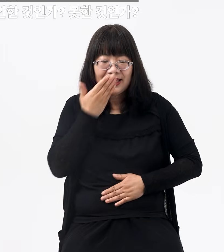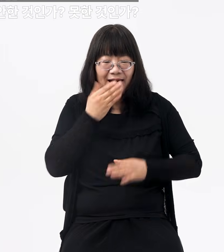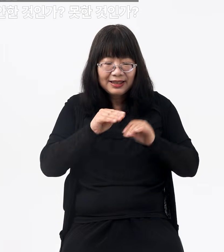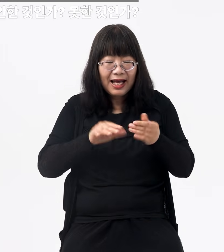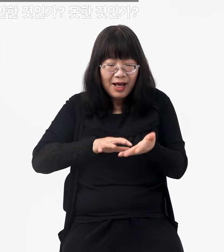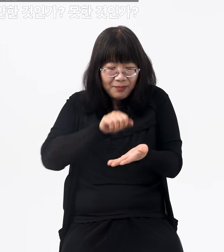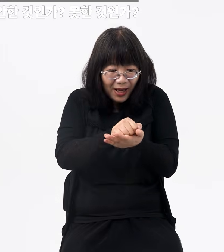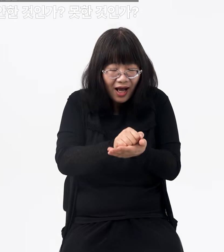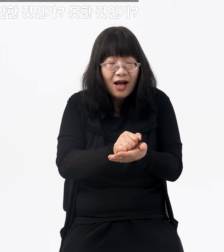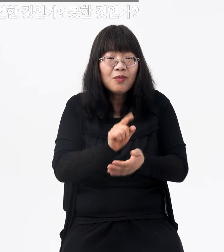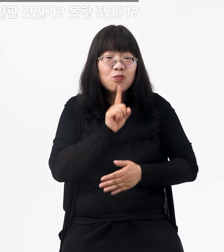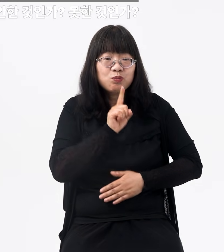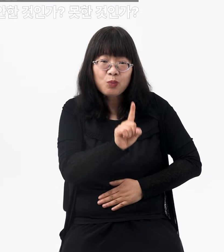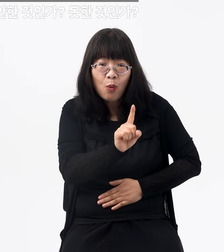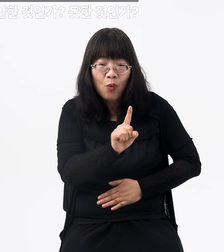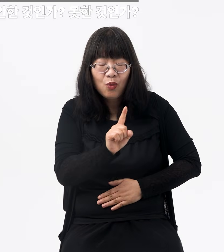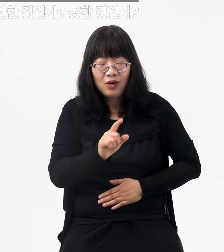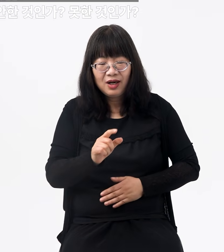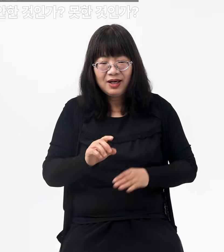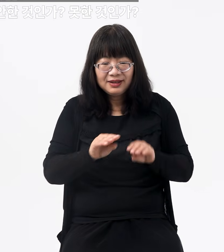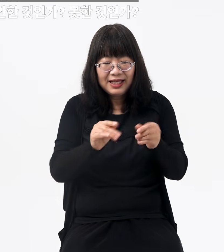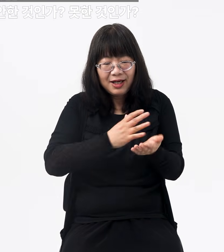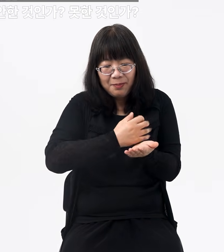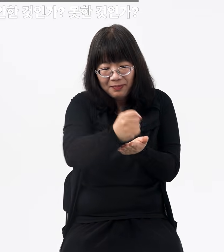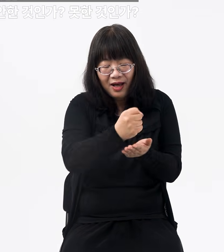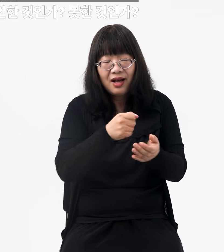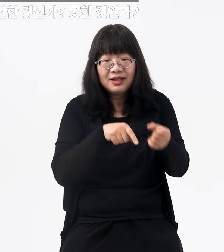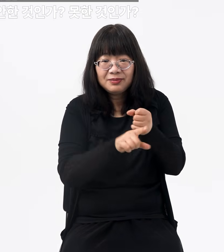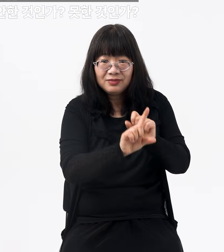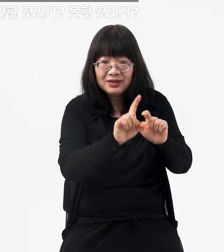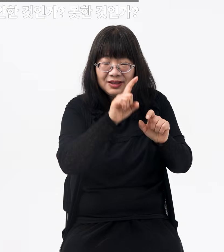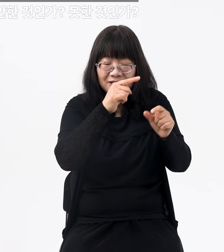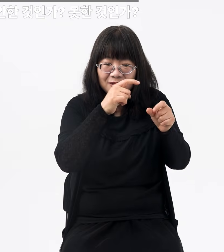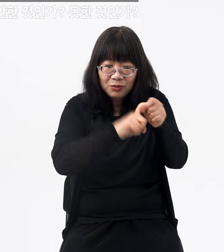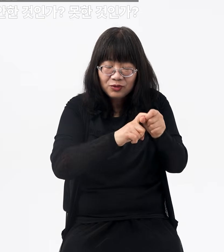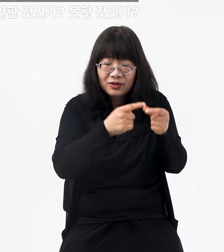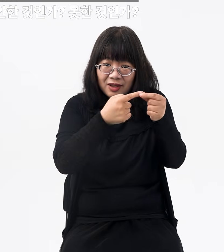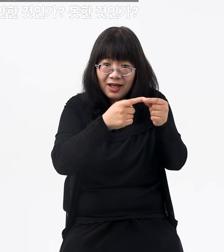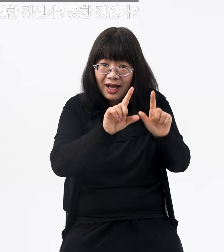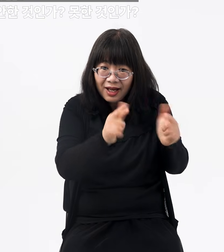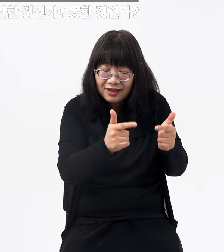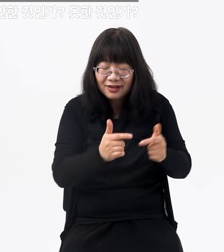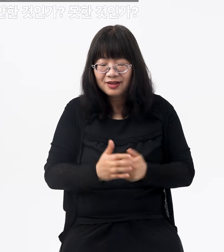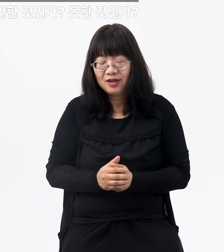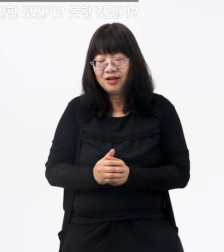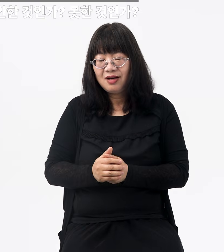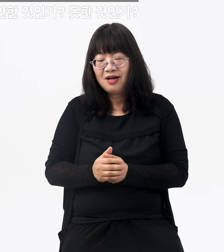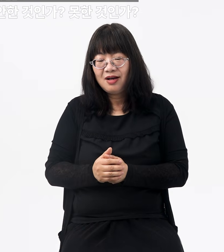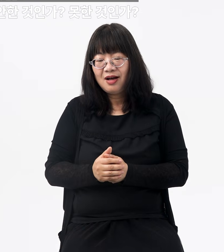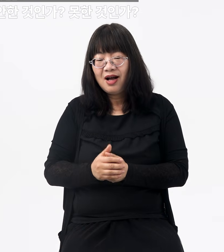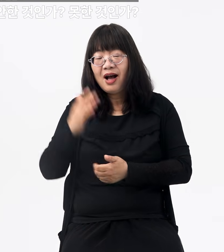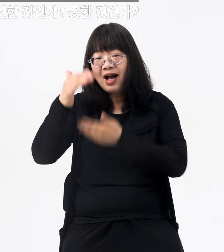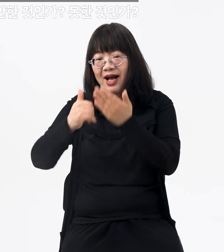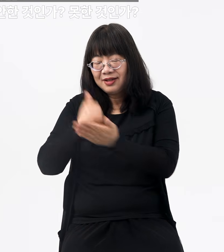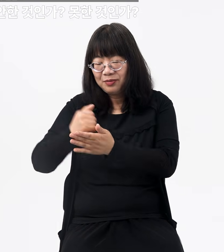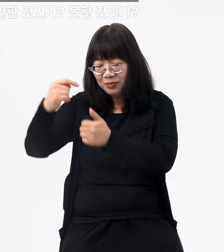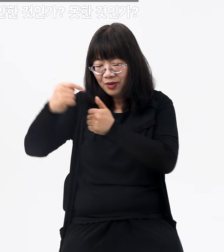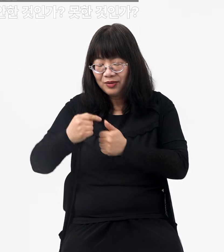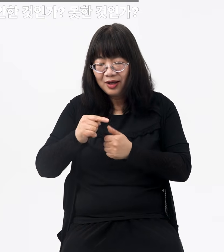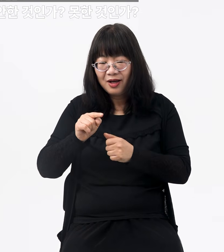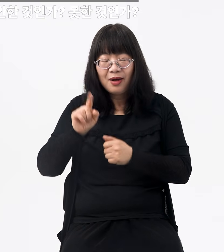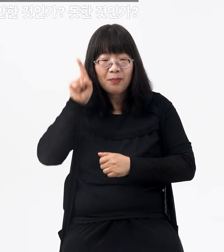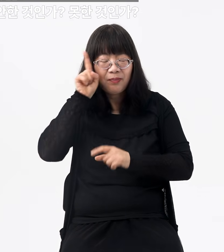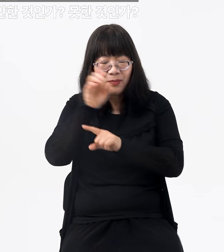하나님의 명령을 얼마나 온전하게 순전히 순종하는가의 싸움이에요.